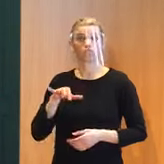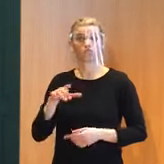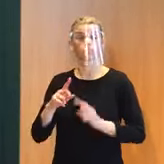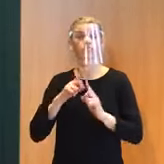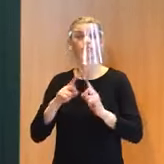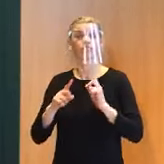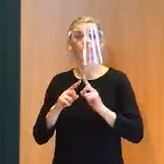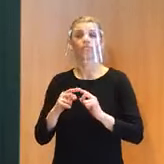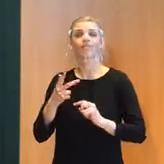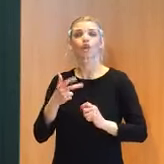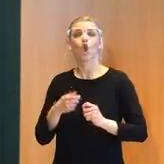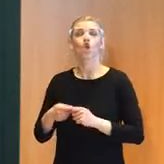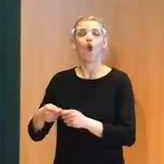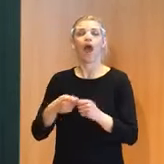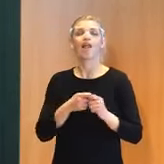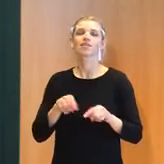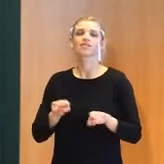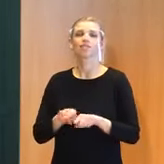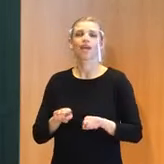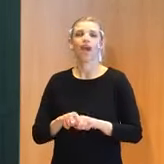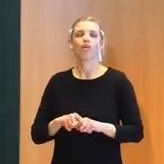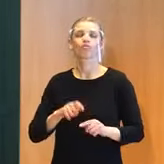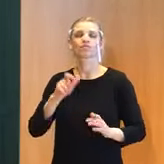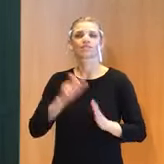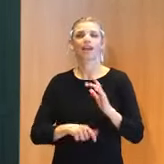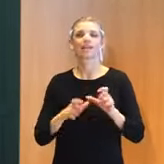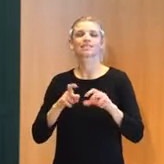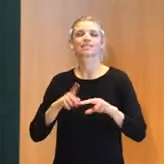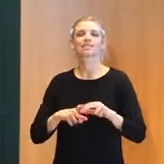Ešte raz vás poprosím, nerozumiem svojom otázke.